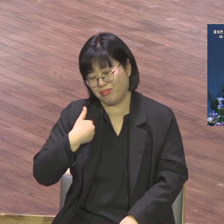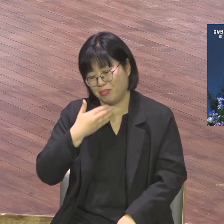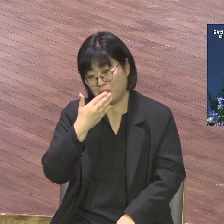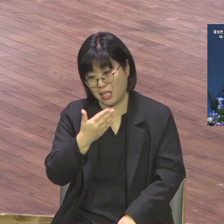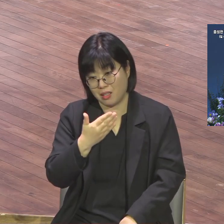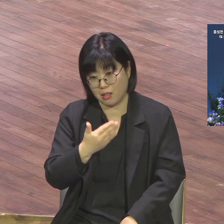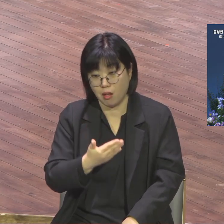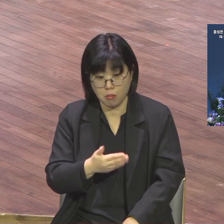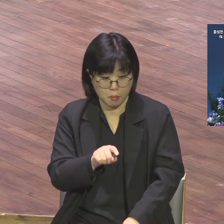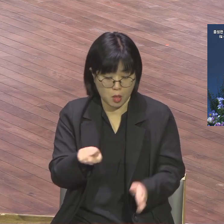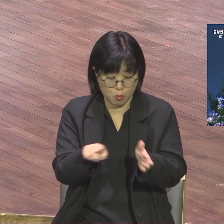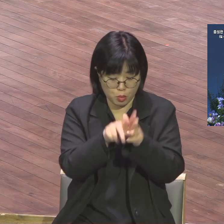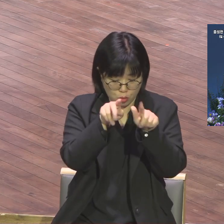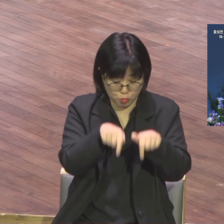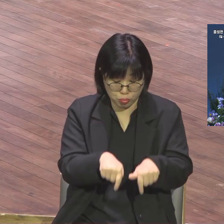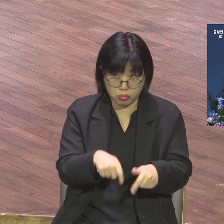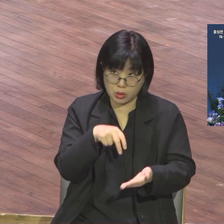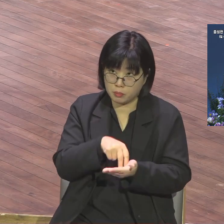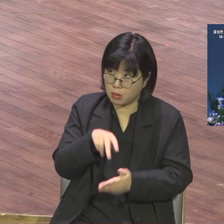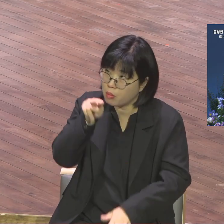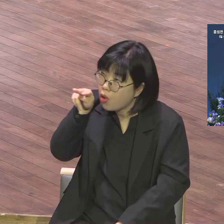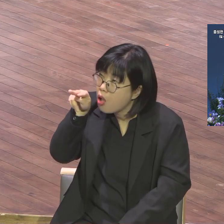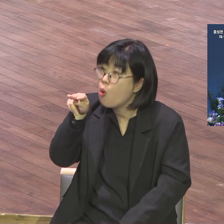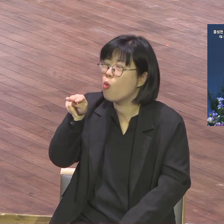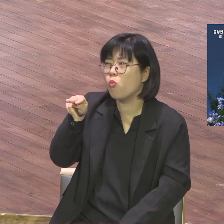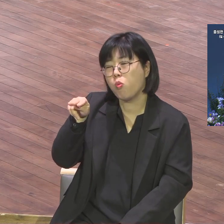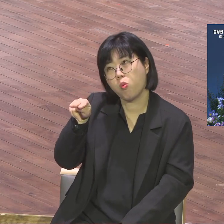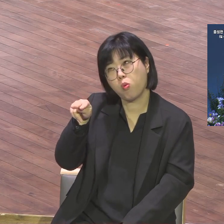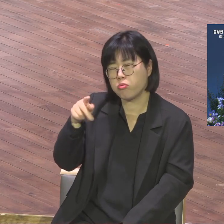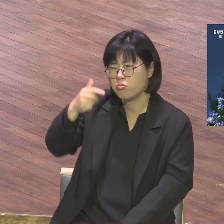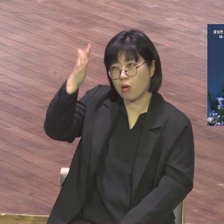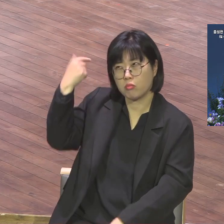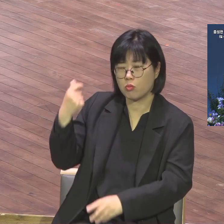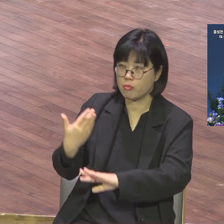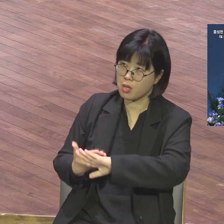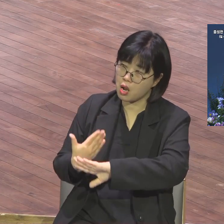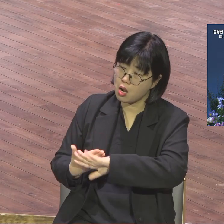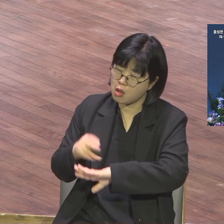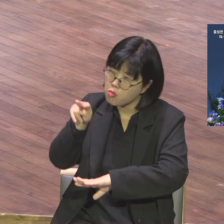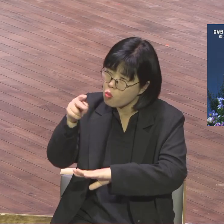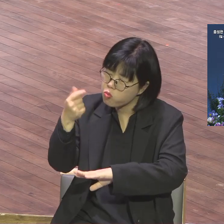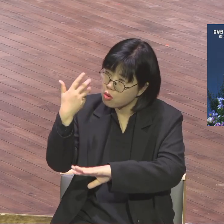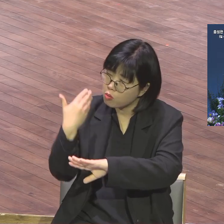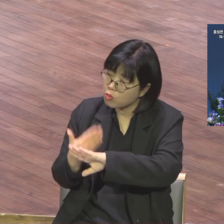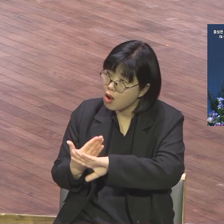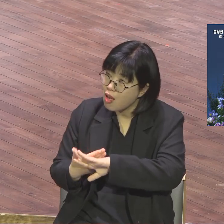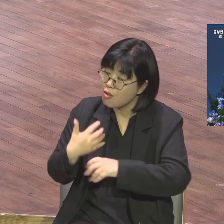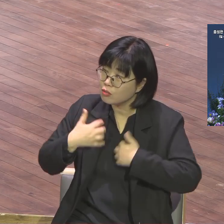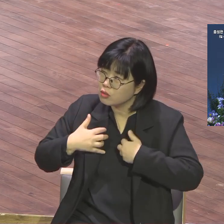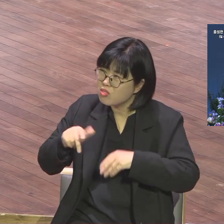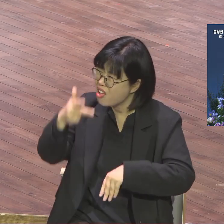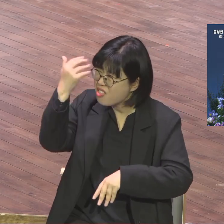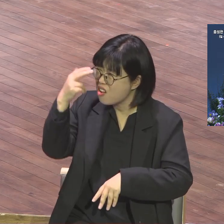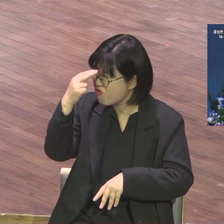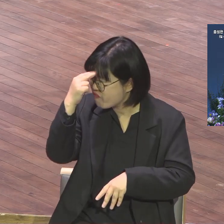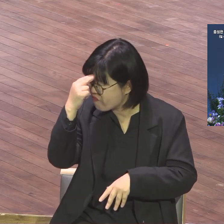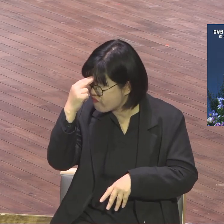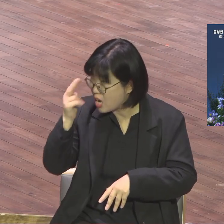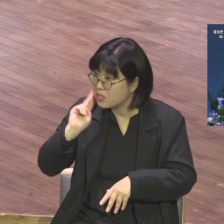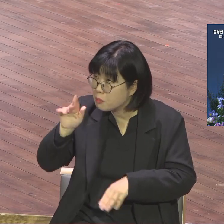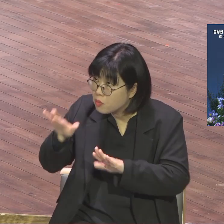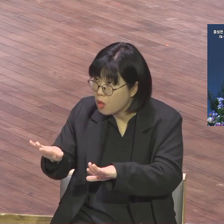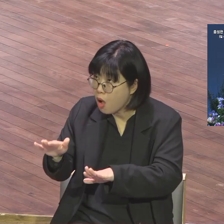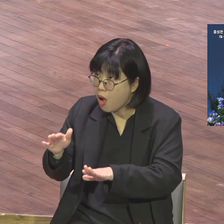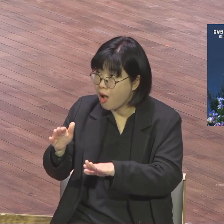아는데 완전히 변화됐구나. 예배 회복, 교회 회복. 아멘.